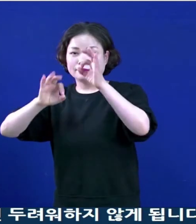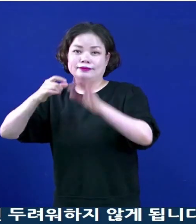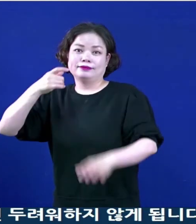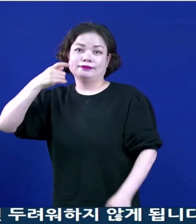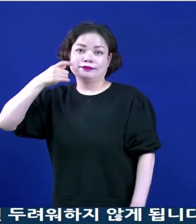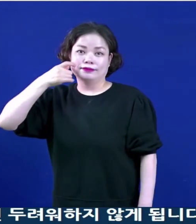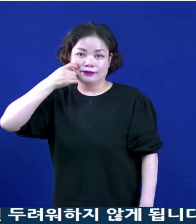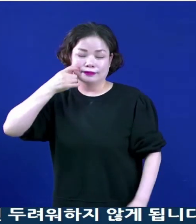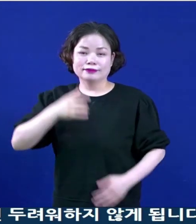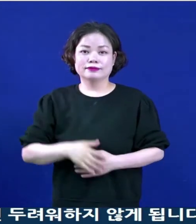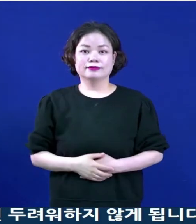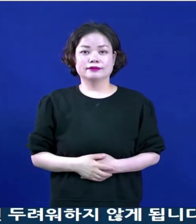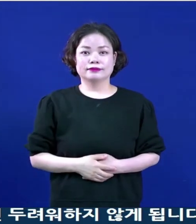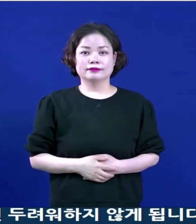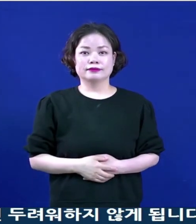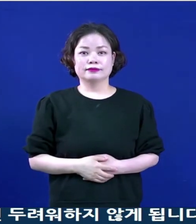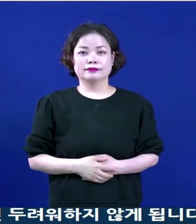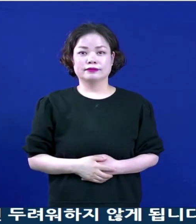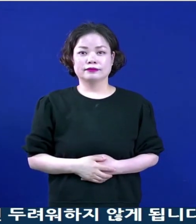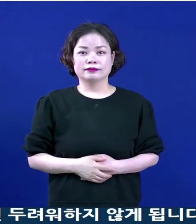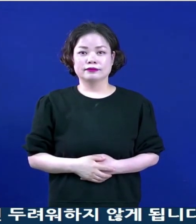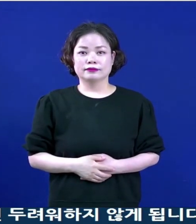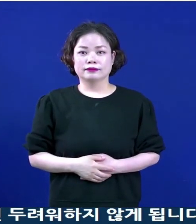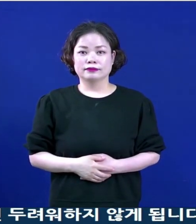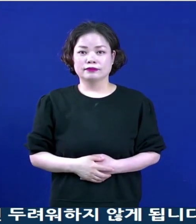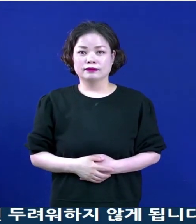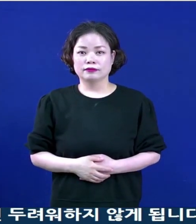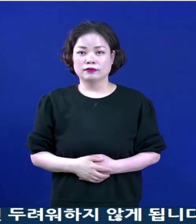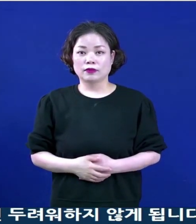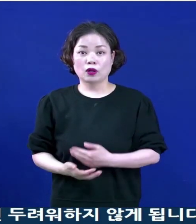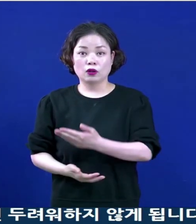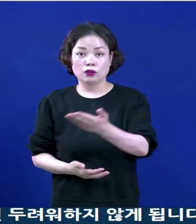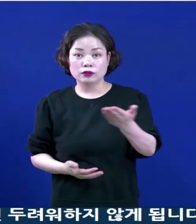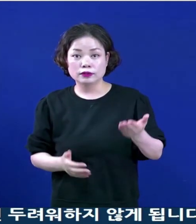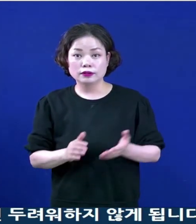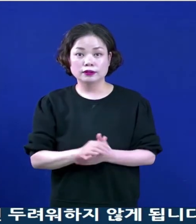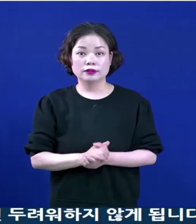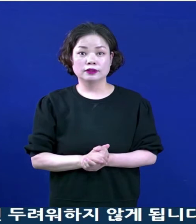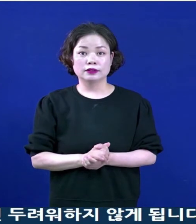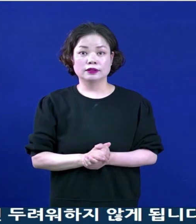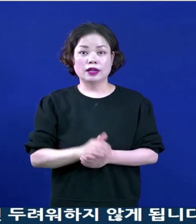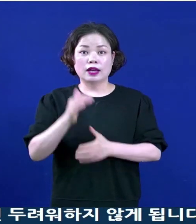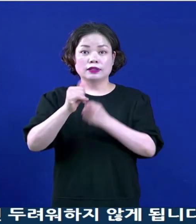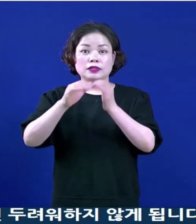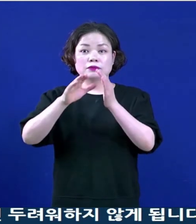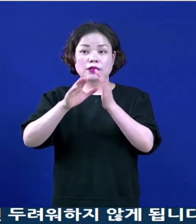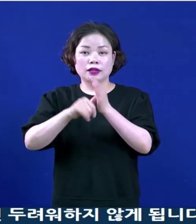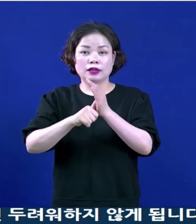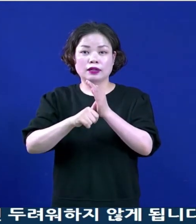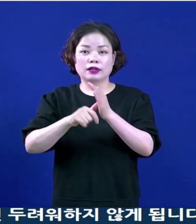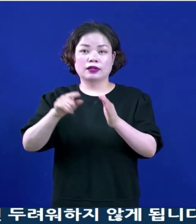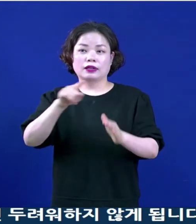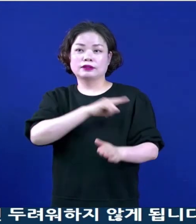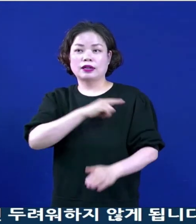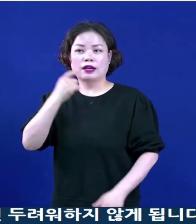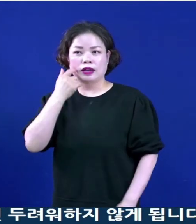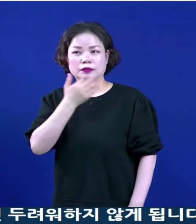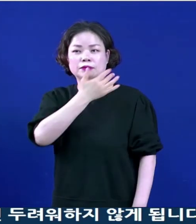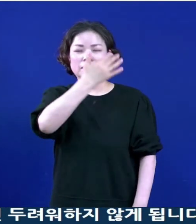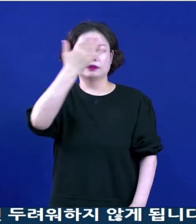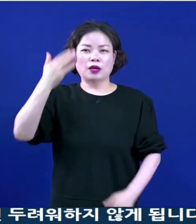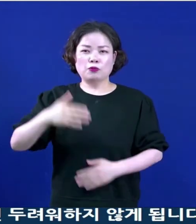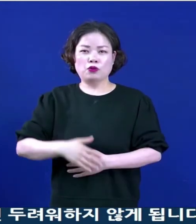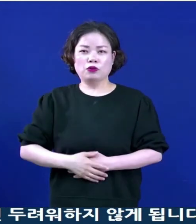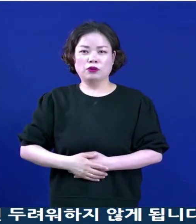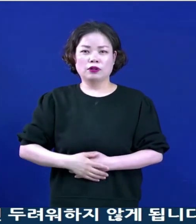못할 것이로다. 말씀을 마무리하겠습니다. 여러분, 하나님의 때가 가장 아름답습니다.